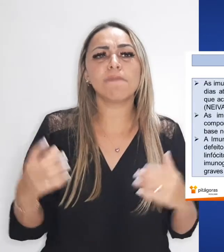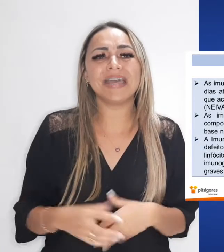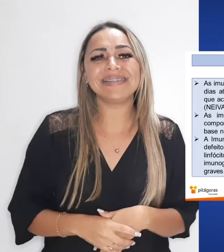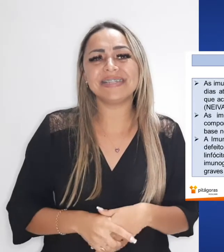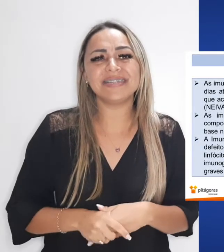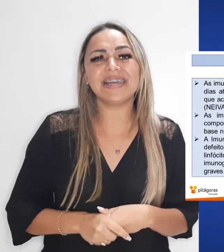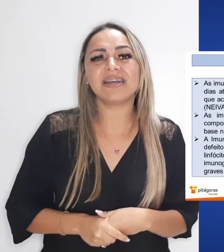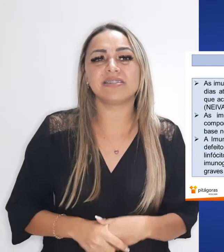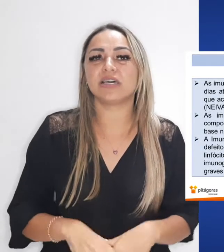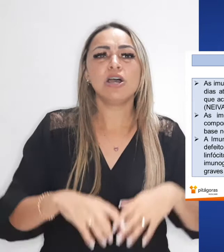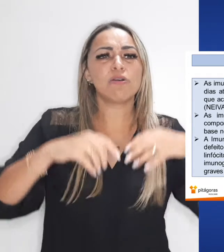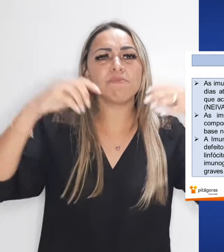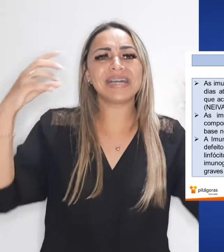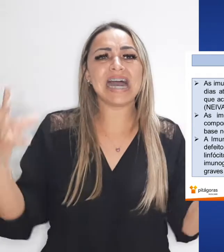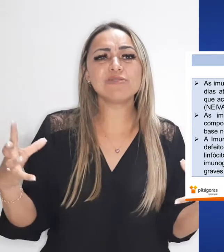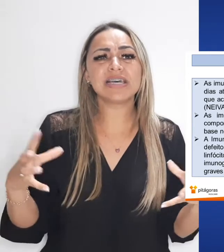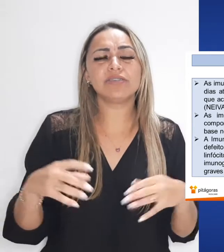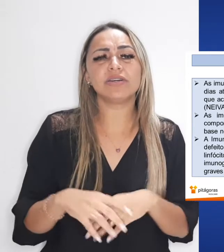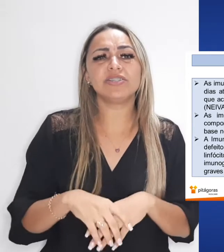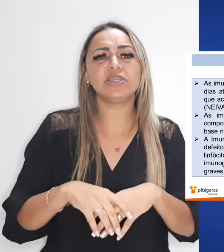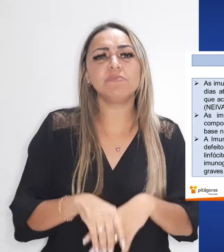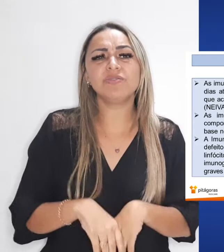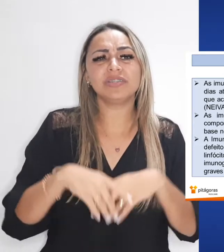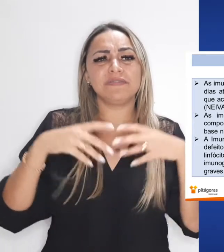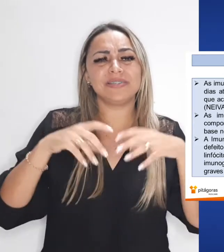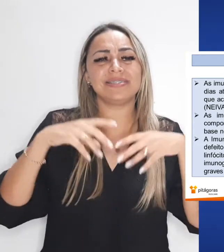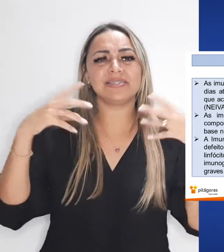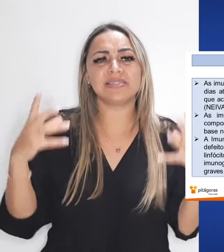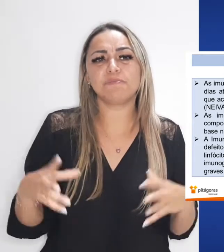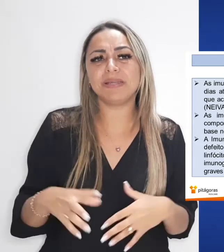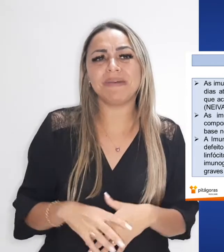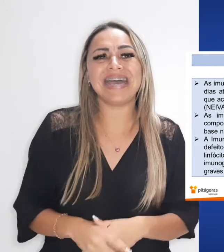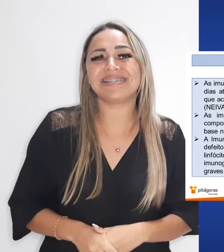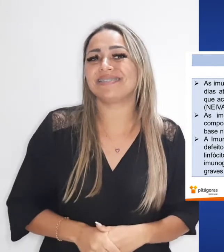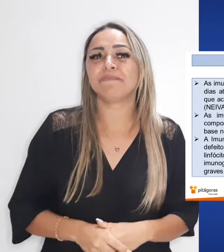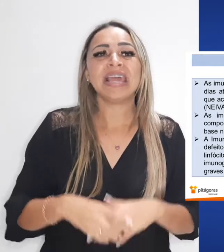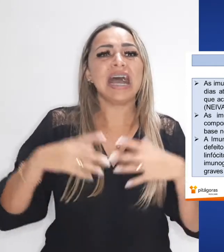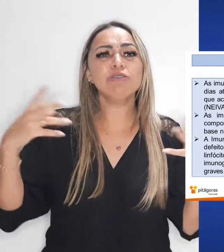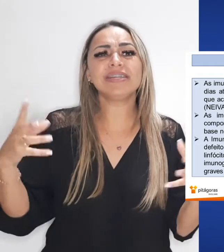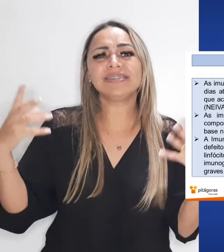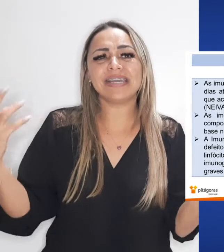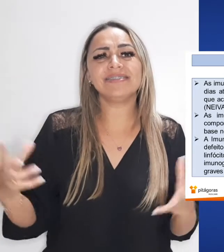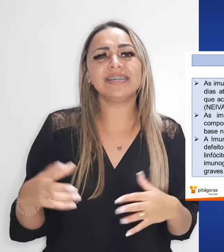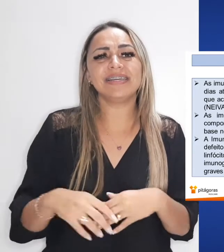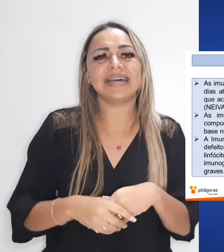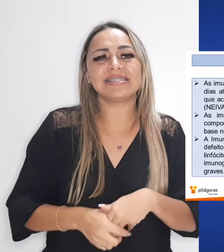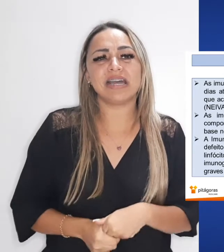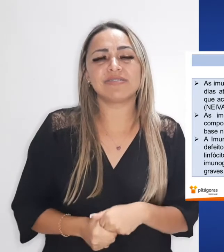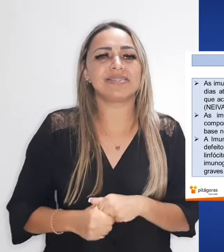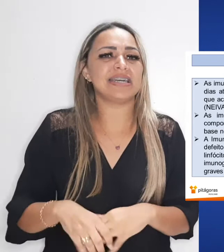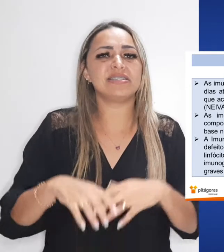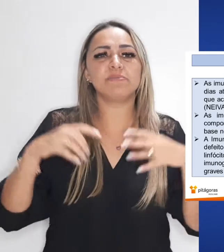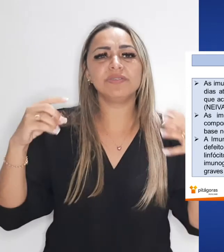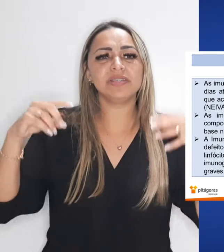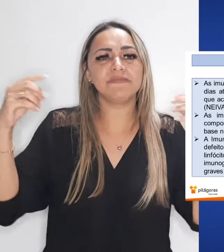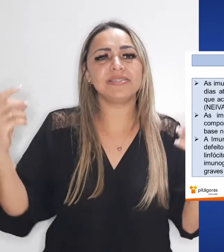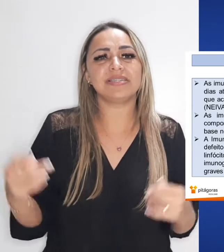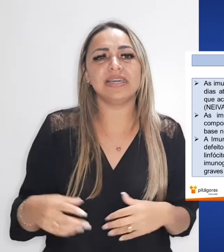a descoberta de herança, como causadora de imunodeficiências primárias. Ao tentar entender as causas